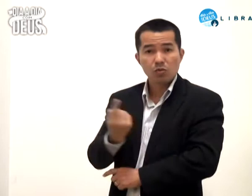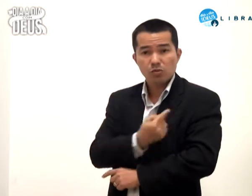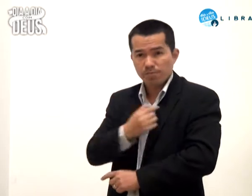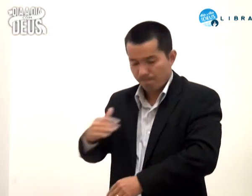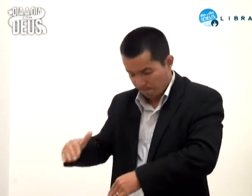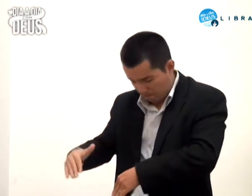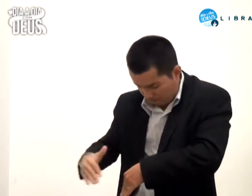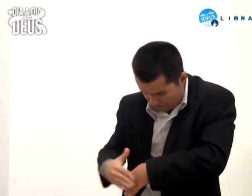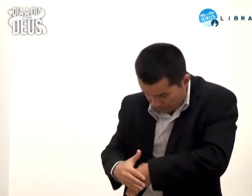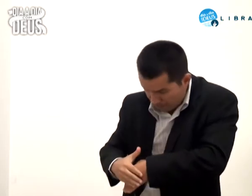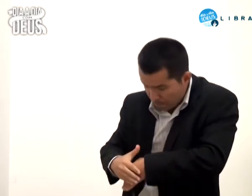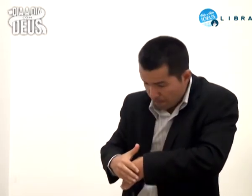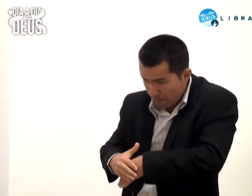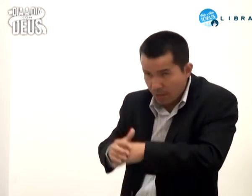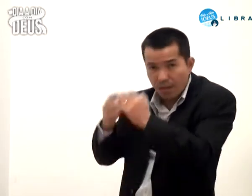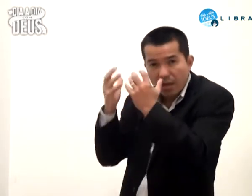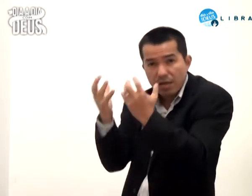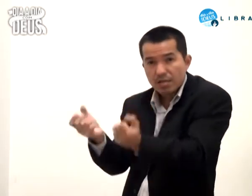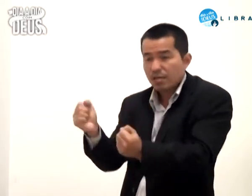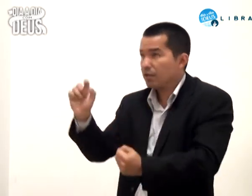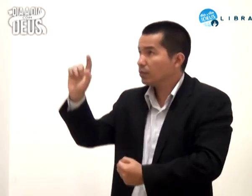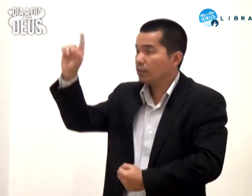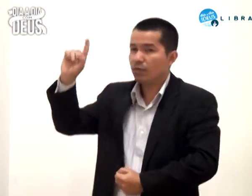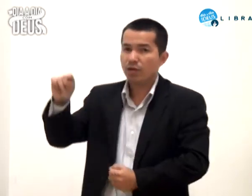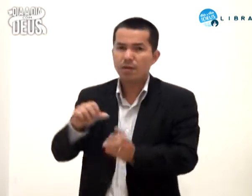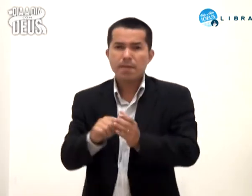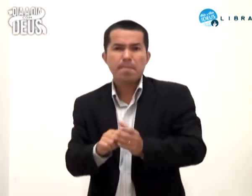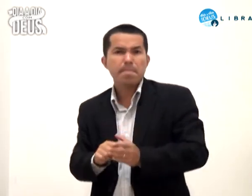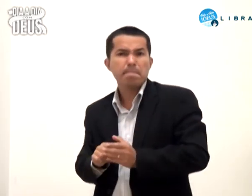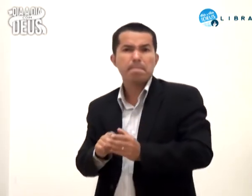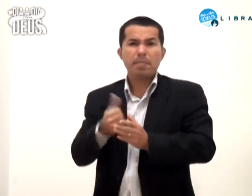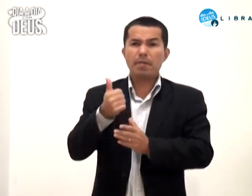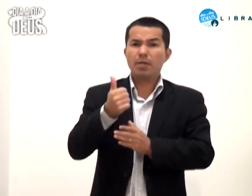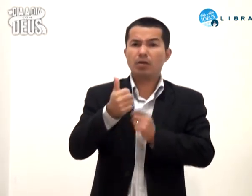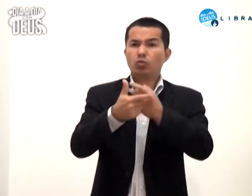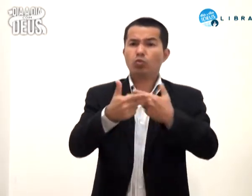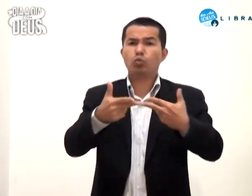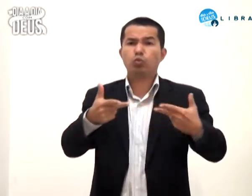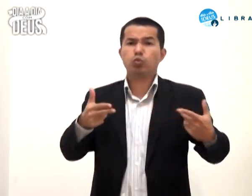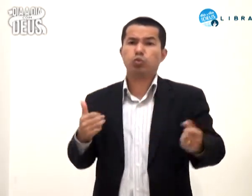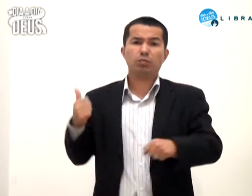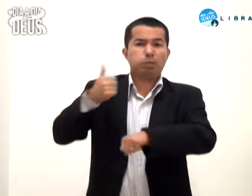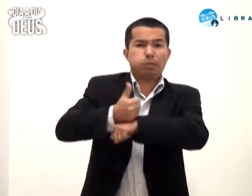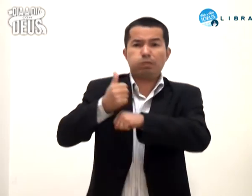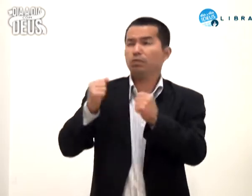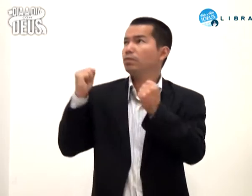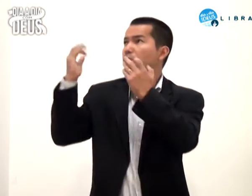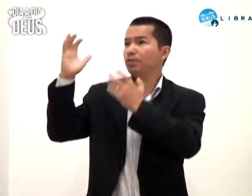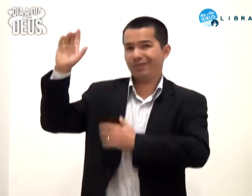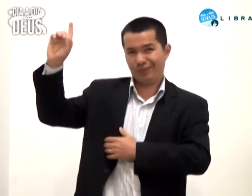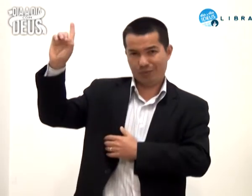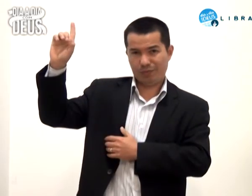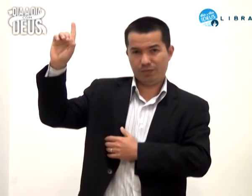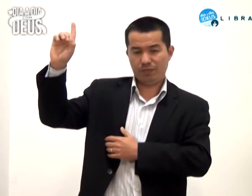as coisas. É tão forte isso, que todo primeiro filho homem que nascia em